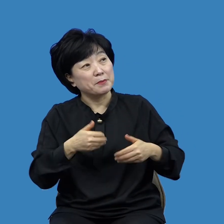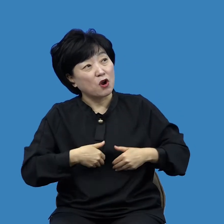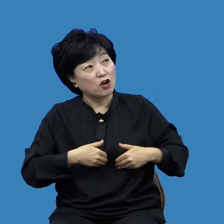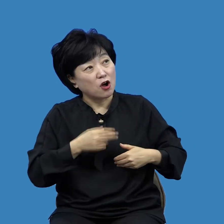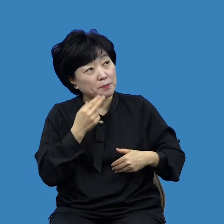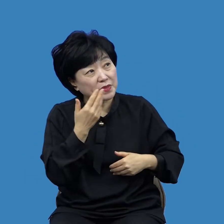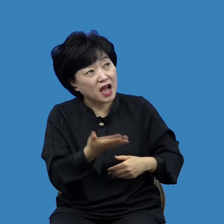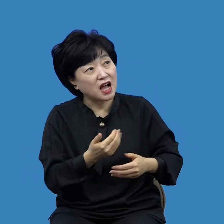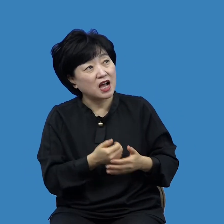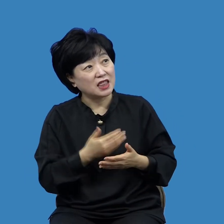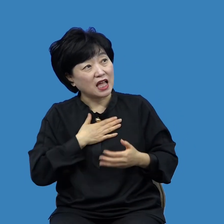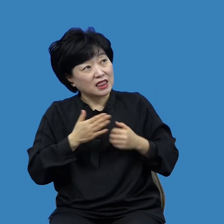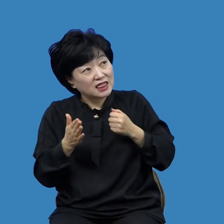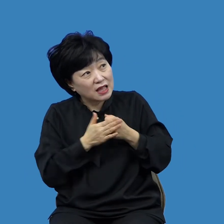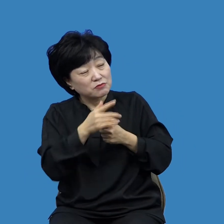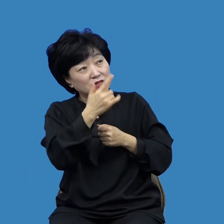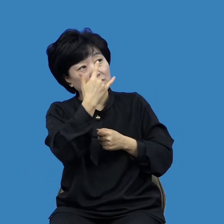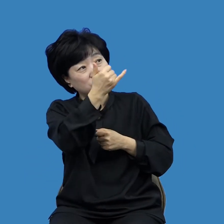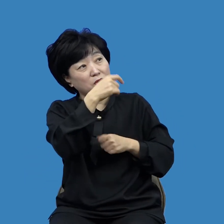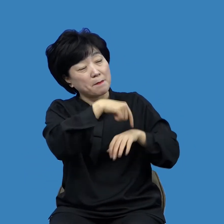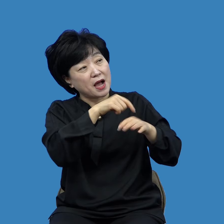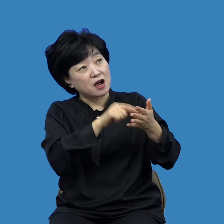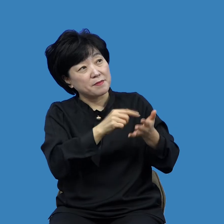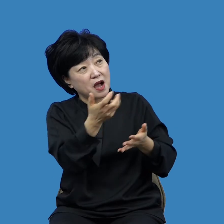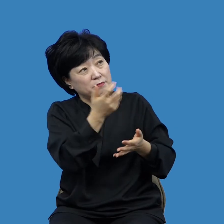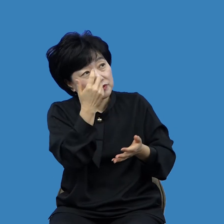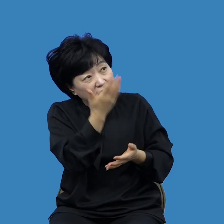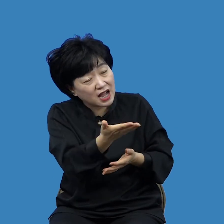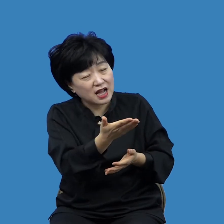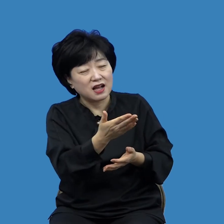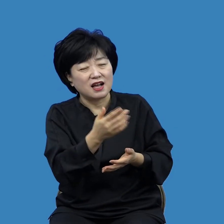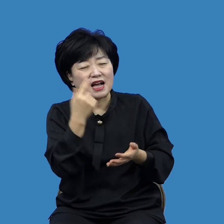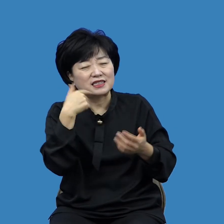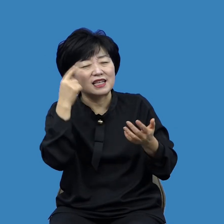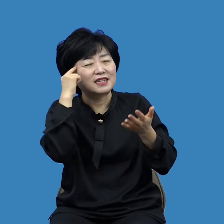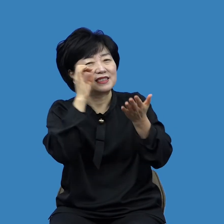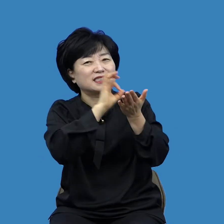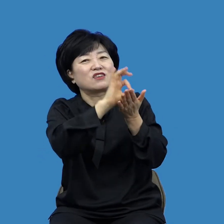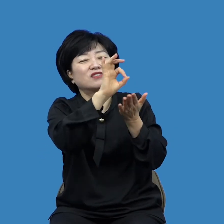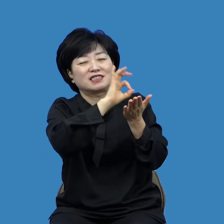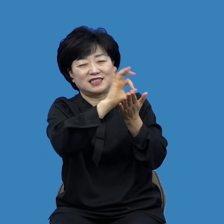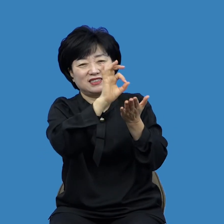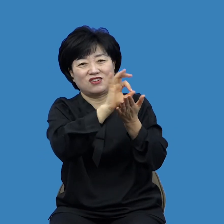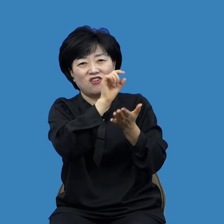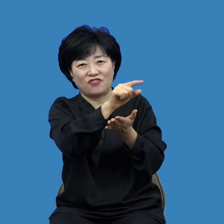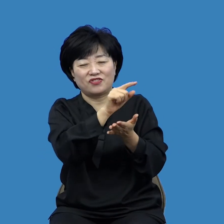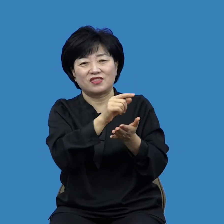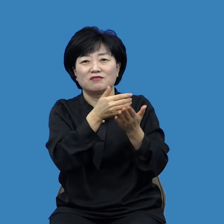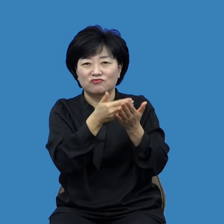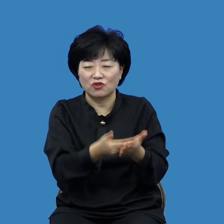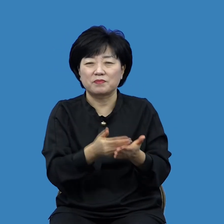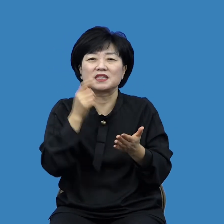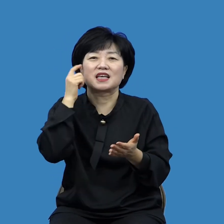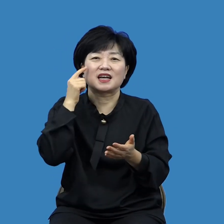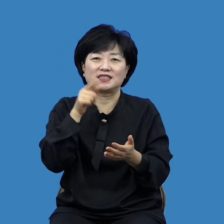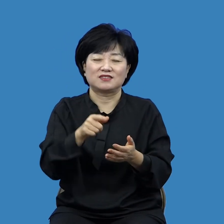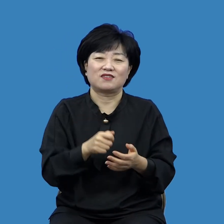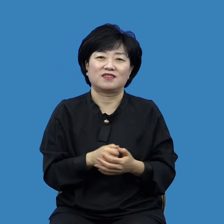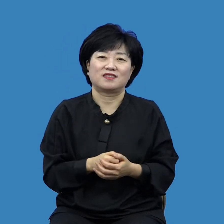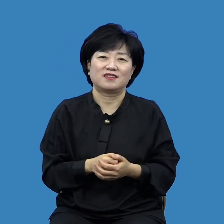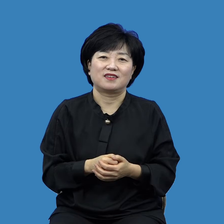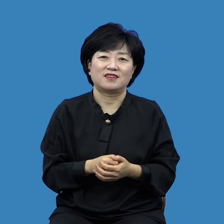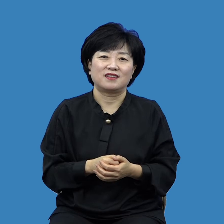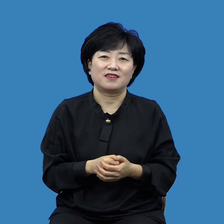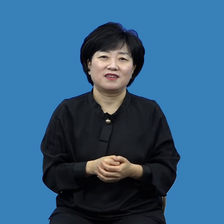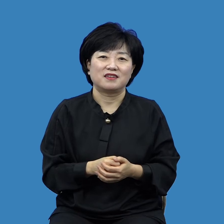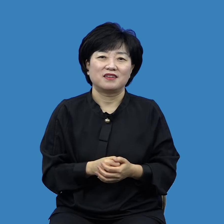마음 상하진 않으셨나? 이거를 계속 생각하고 신경 쓰고 있는 것, 이게 무겁게 생각하는 거예요. 이해가 되세요? 만약 그렇게 생각하고 있지